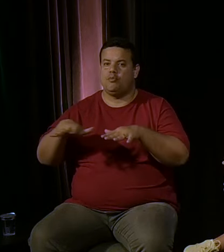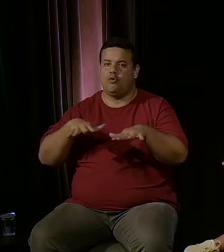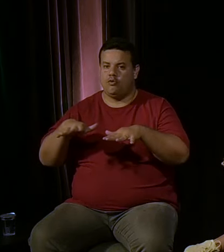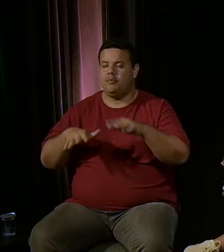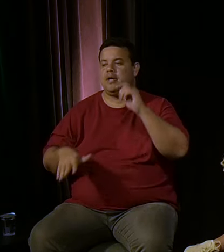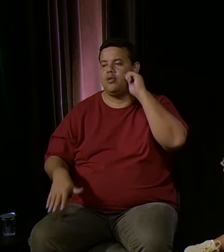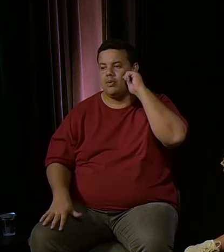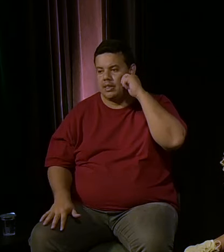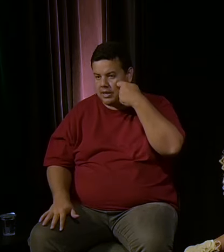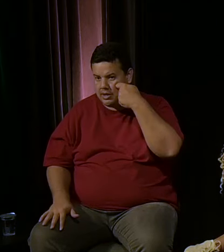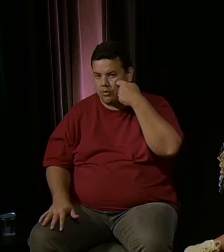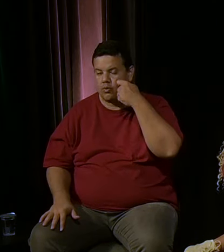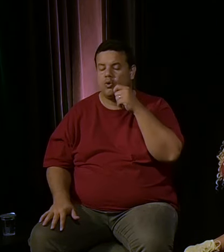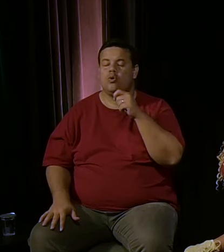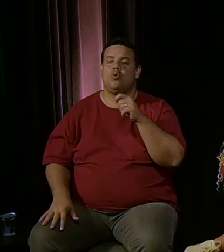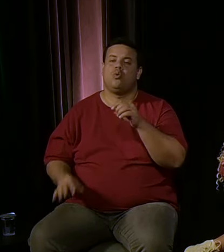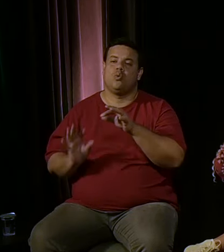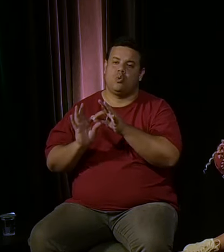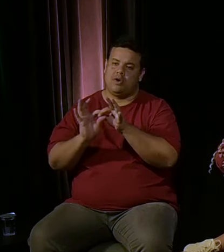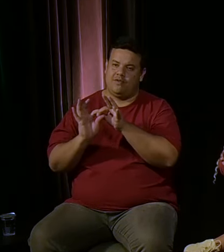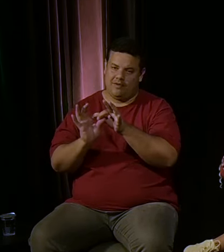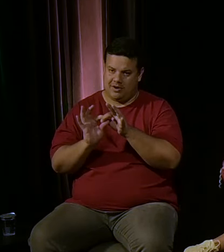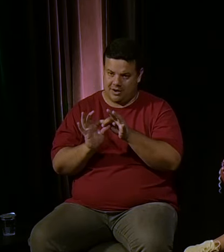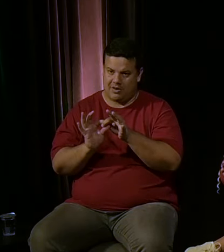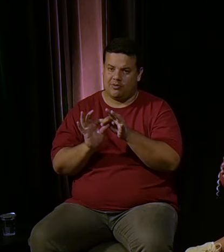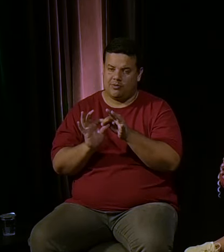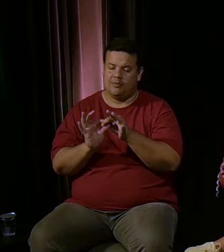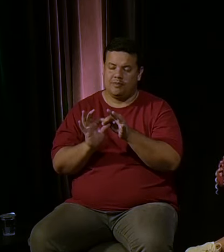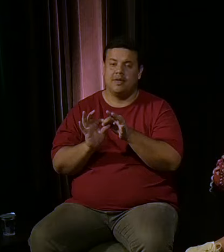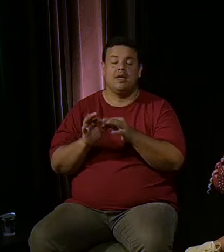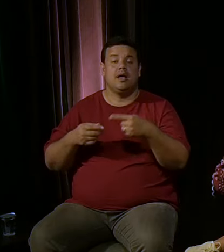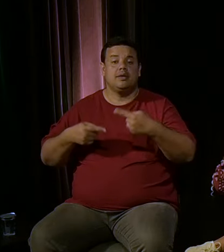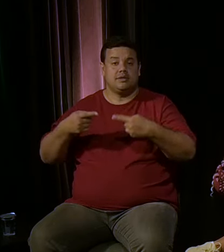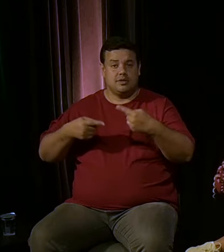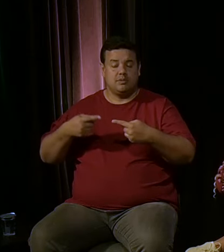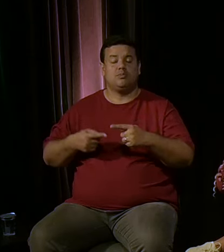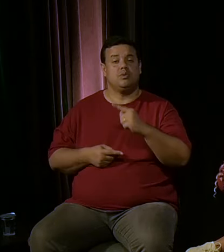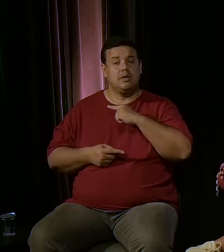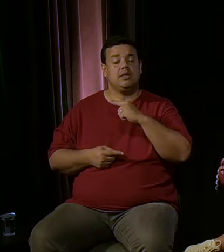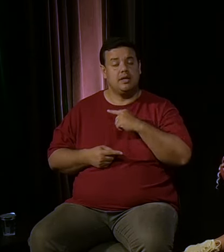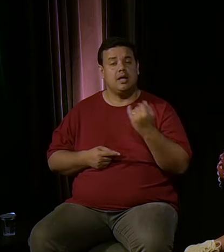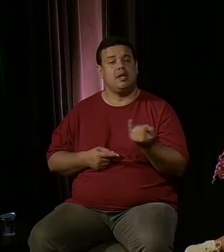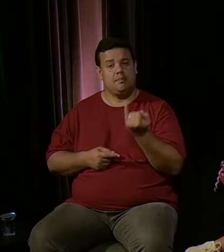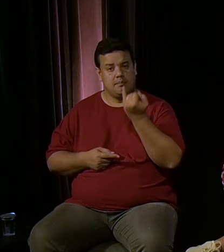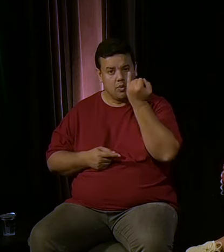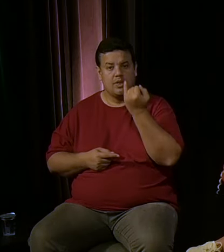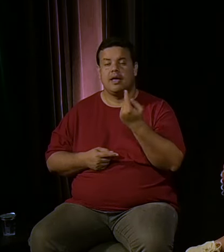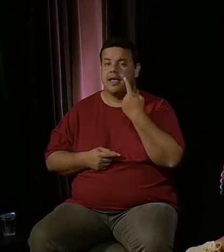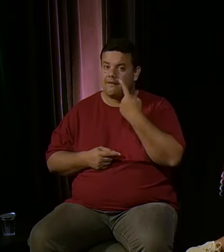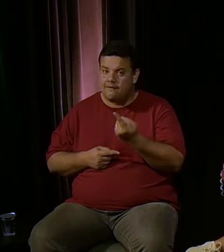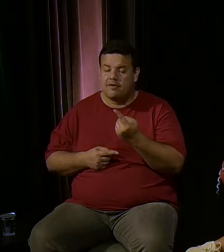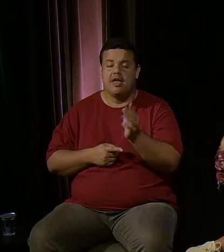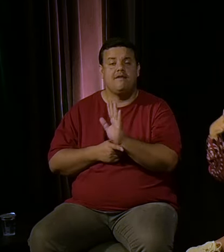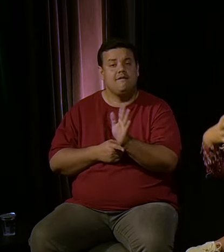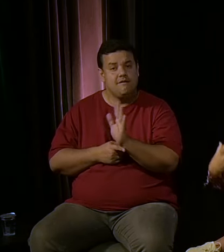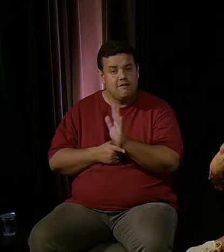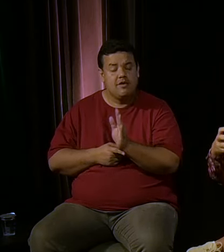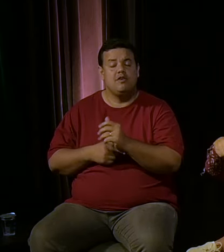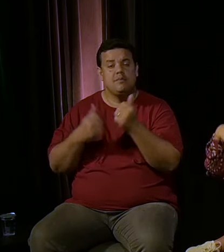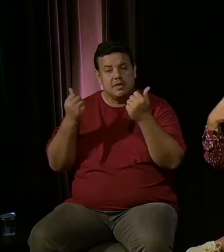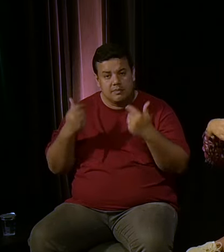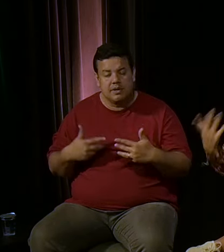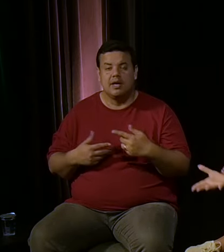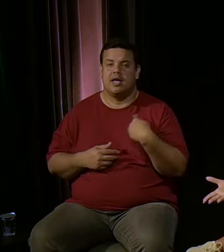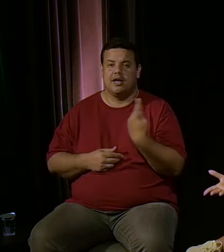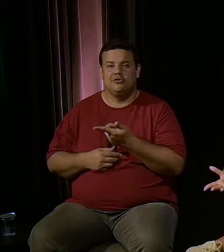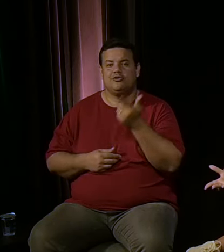essas disputas, elas estão, e eu acho que essa é a grande importância de rever esses filmes, né? Da gente poder